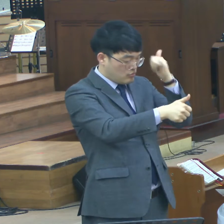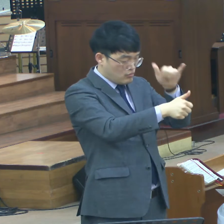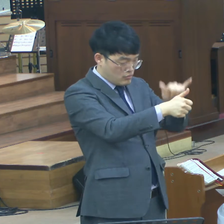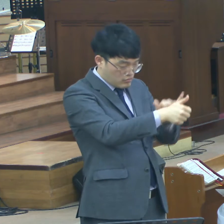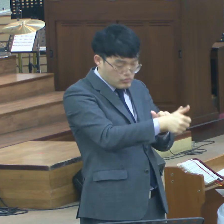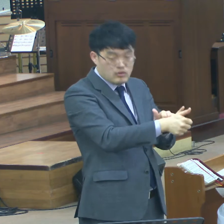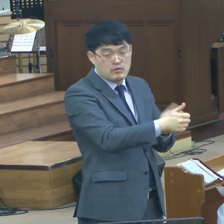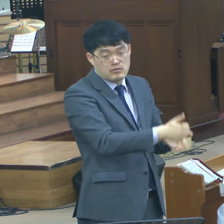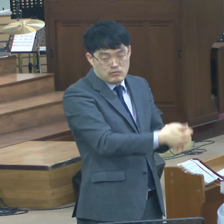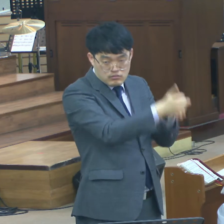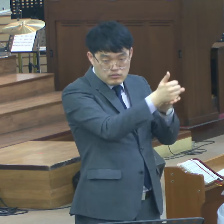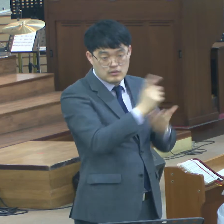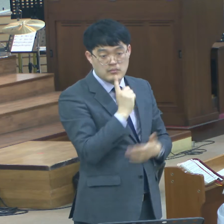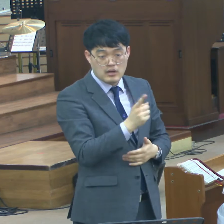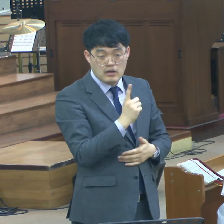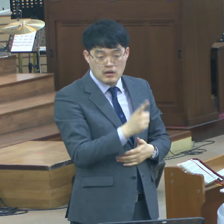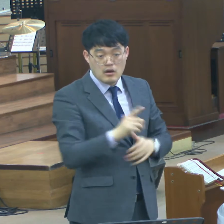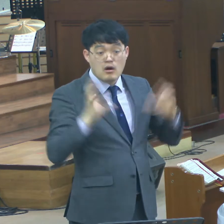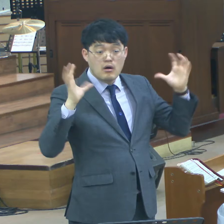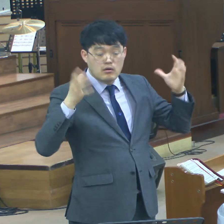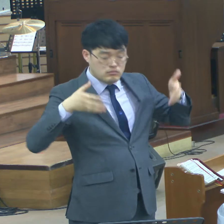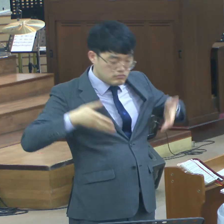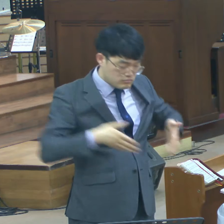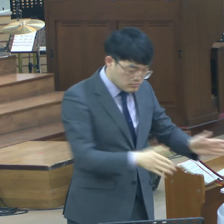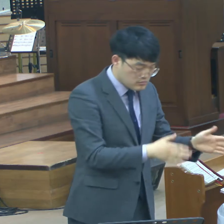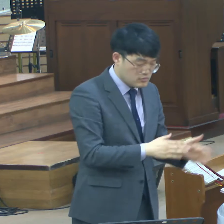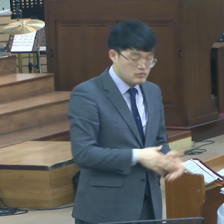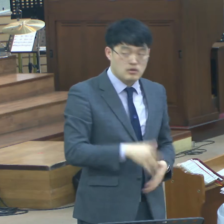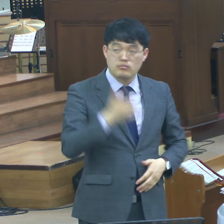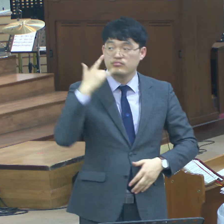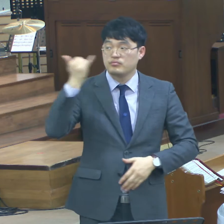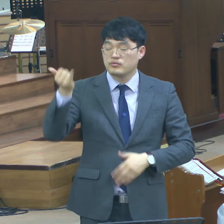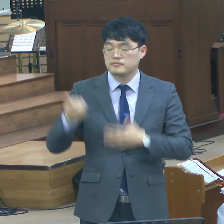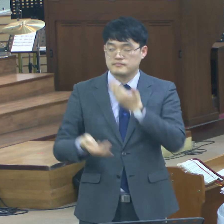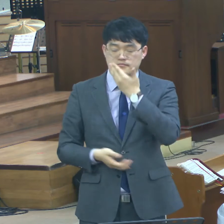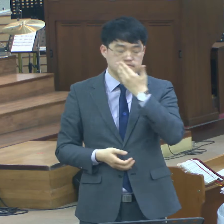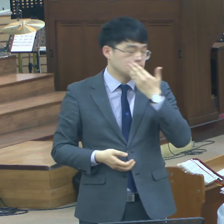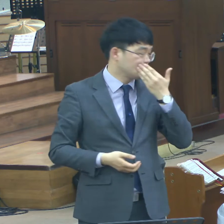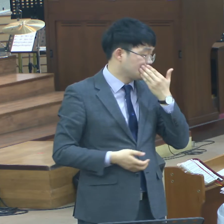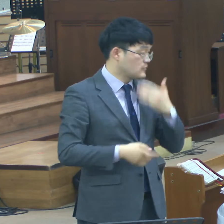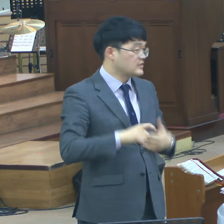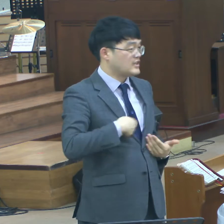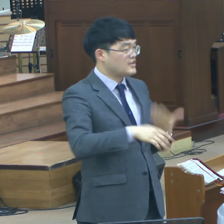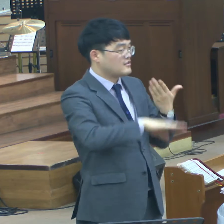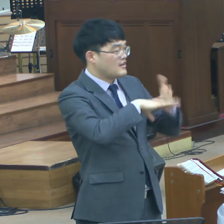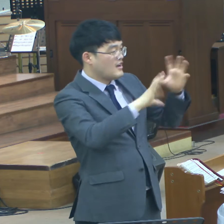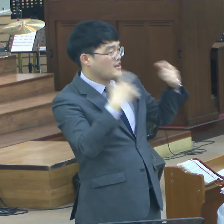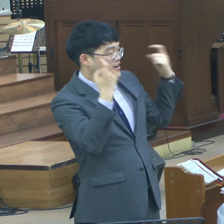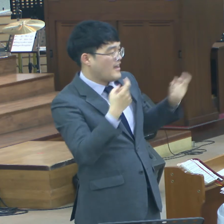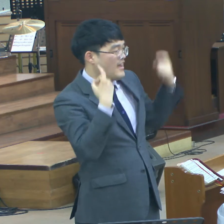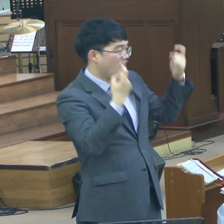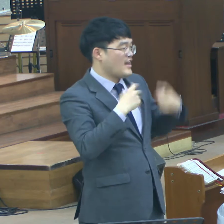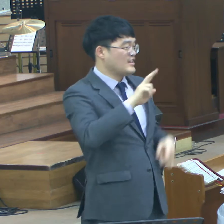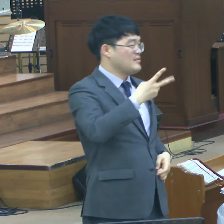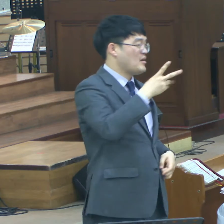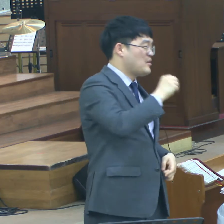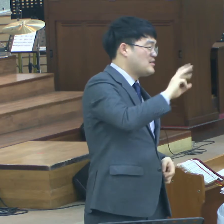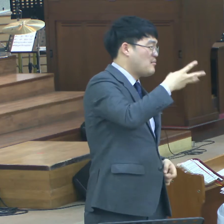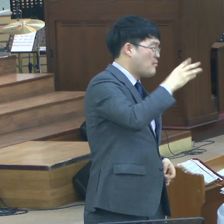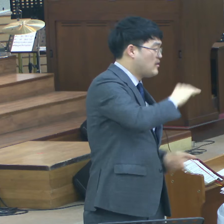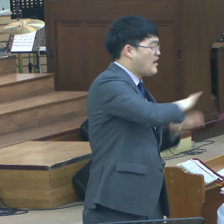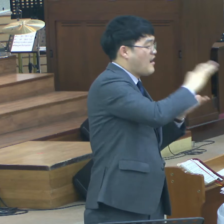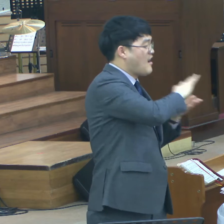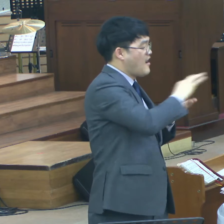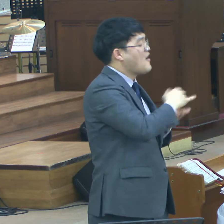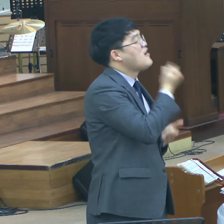어릴 때 그 낳아가지고 이렇게 키워놨는데 외면해요. 자기는 외국 여행 간다고 200만 원, 150만 원, 300만 원